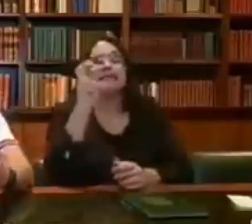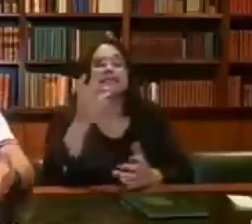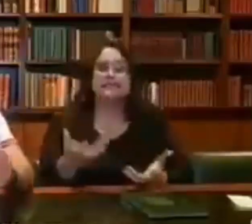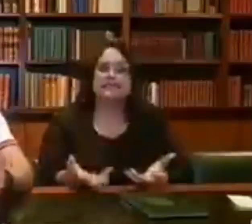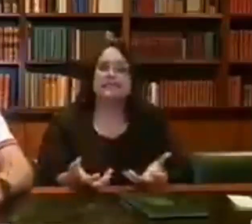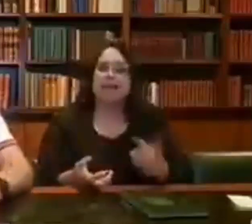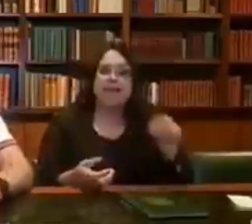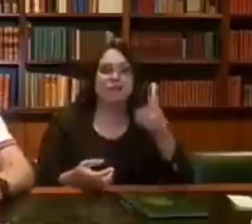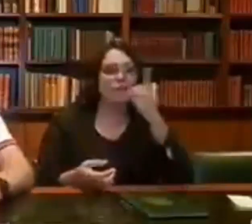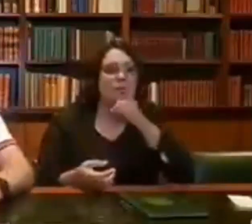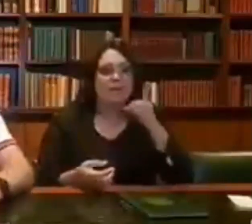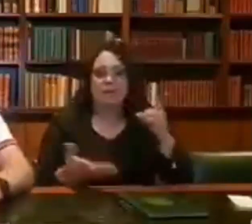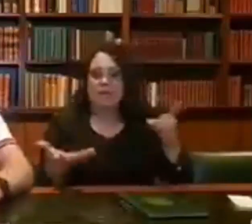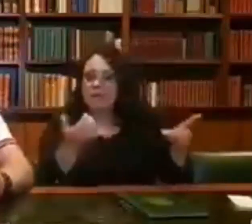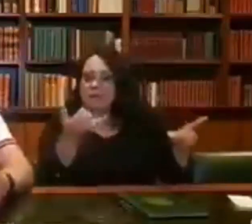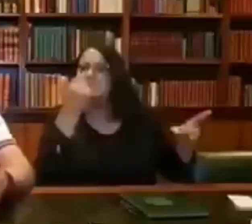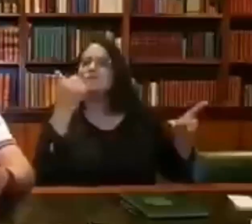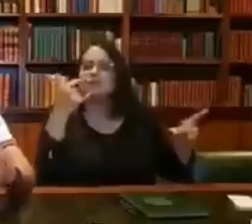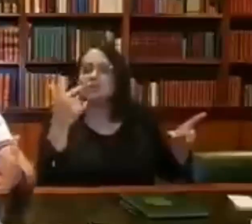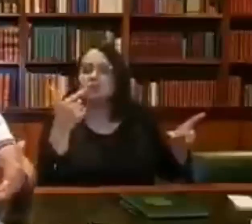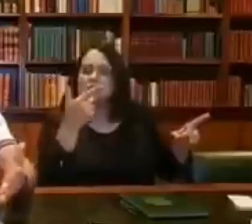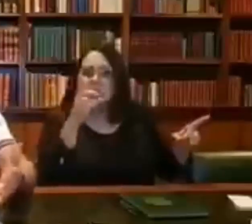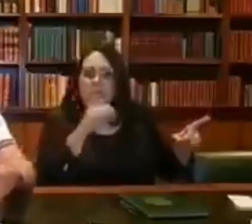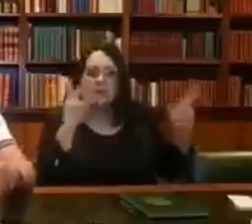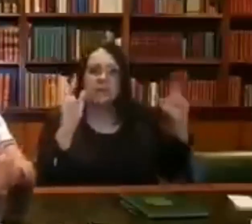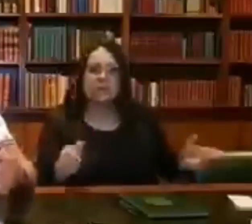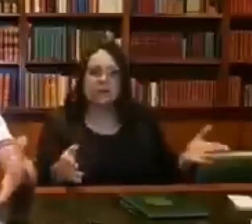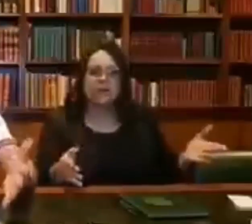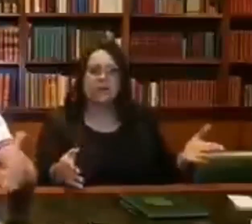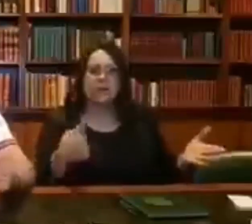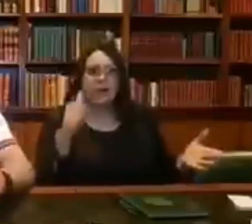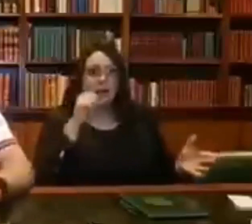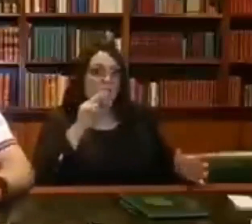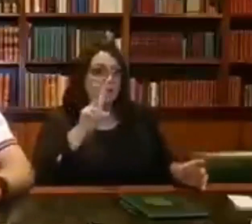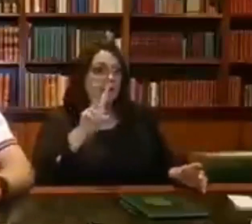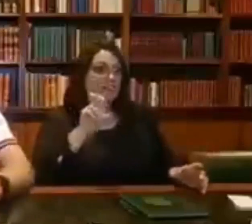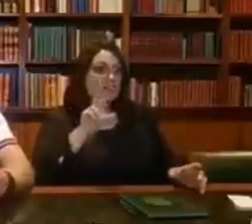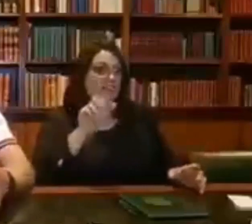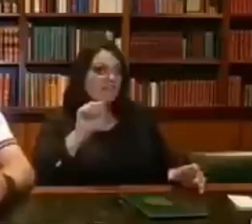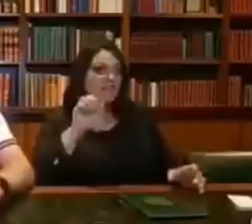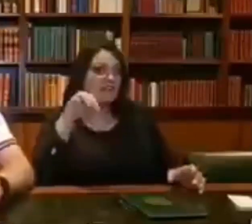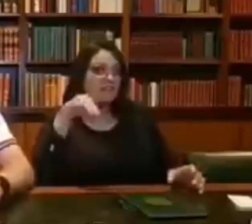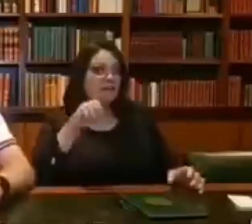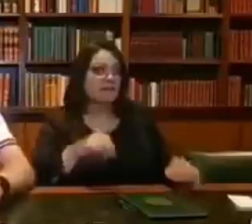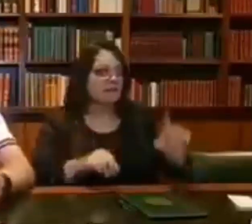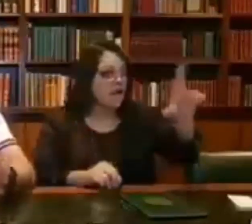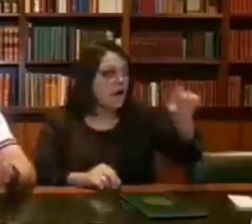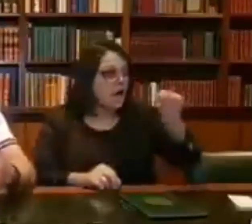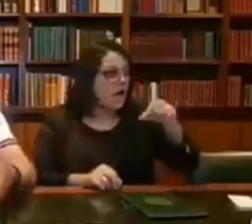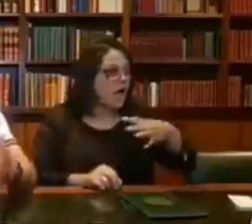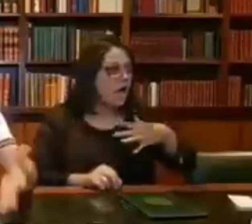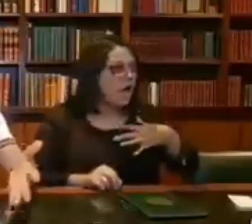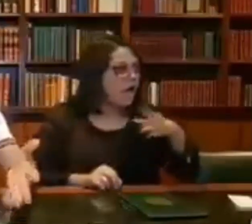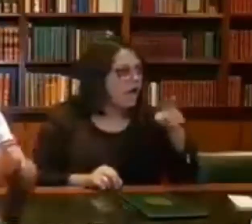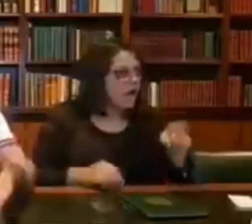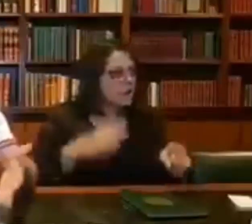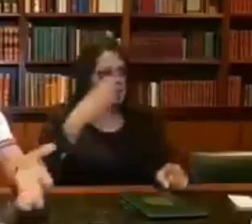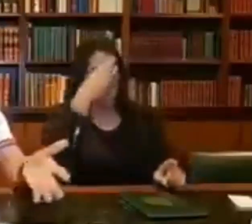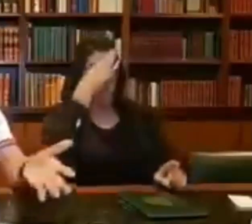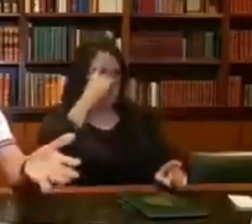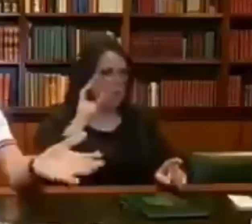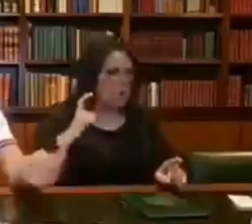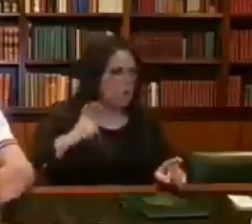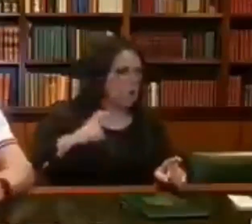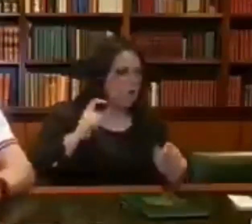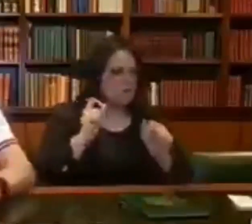por coincidência foi num domingo, e daí, pelo que parece, né, Vera Magalhães, tá? Você pegou esse vídeo, não posso afirmar